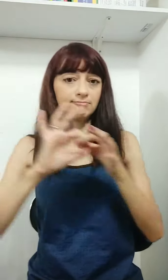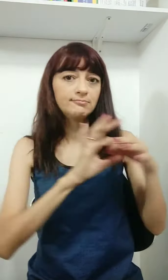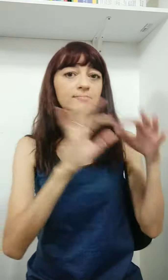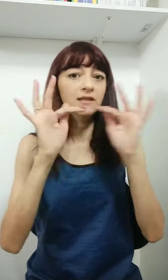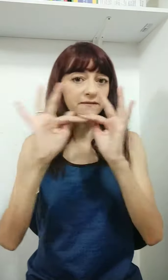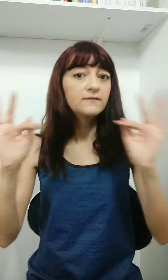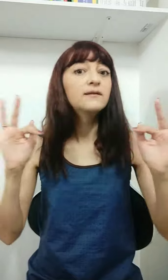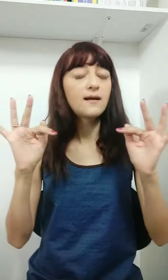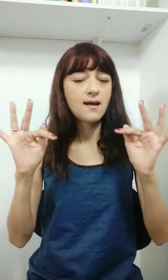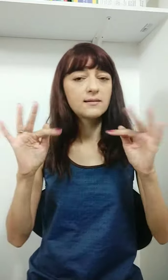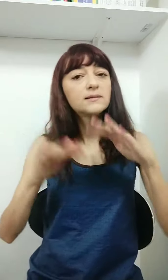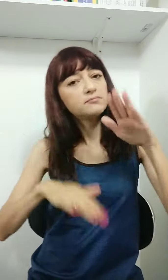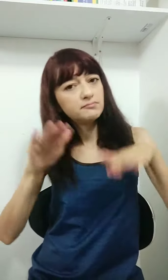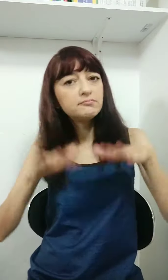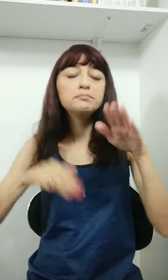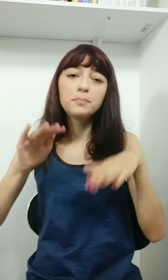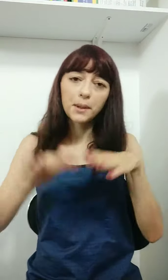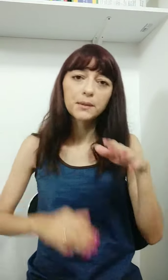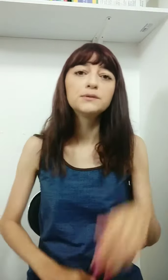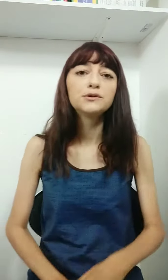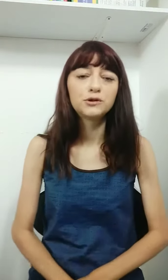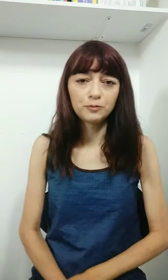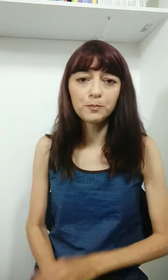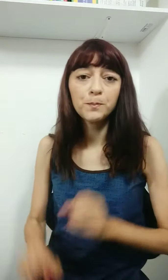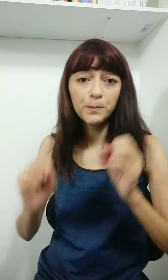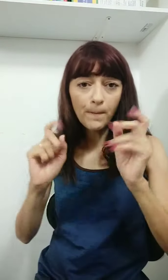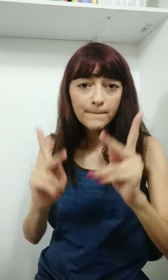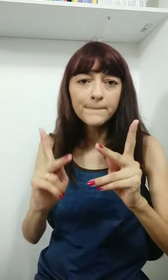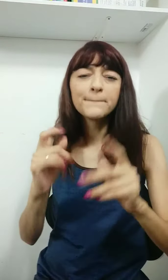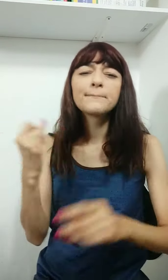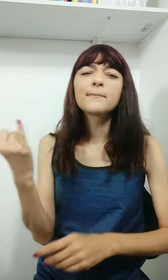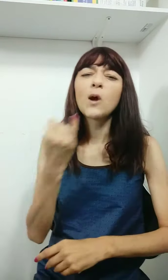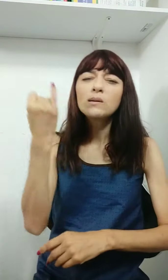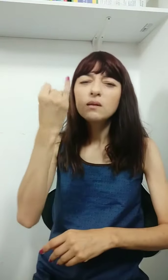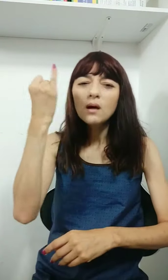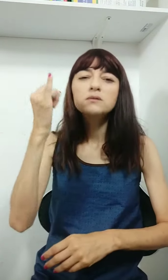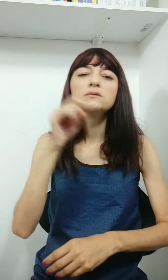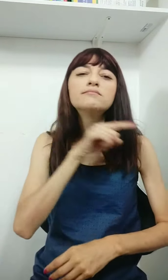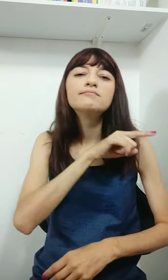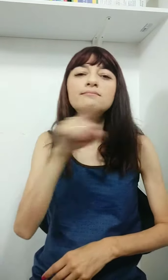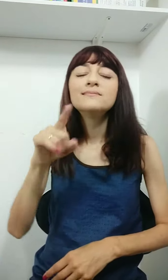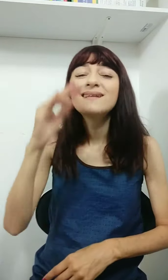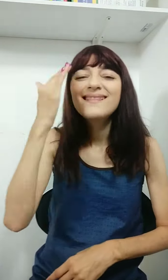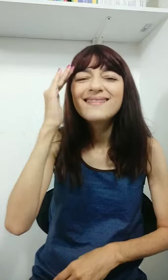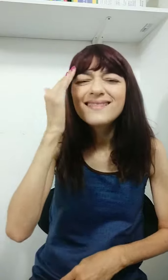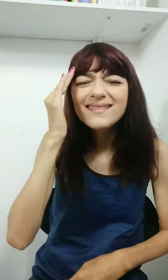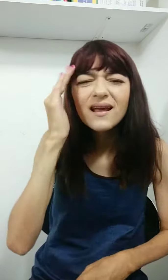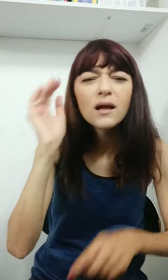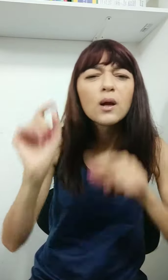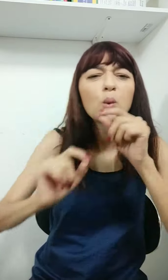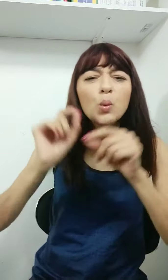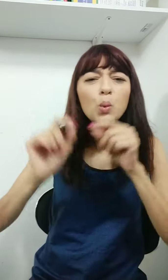vocês podem fazer para não pode, ok? Dessas duas formas. Então é muito importante que vocês